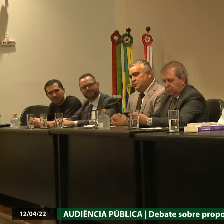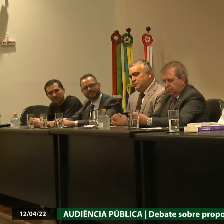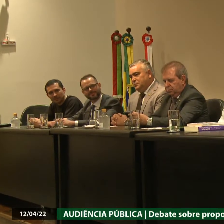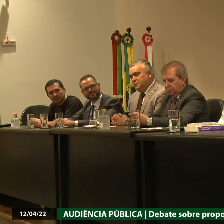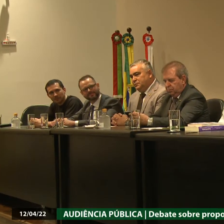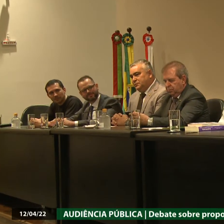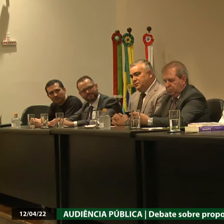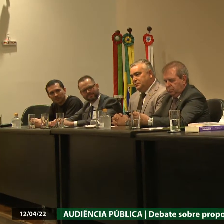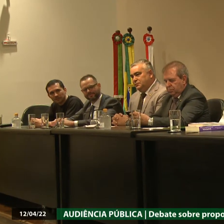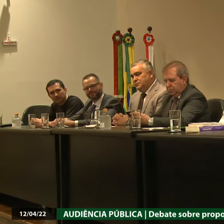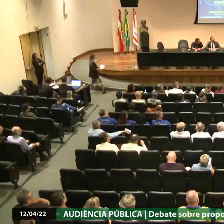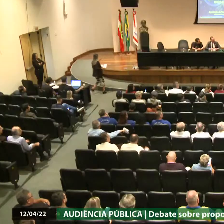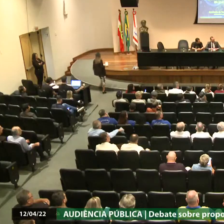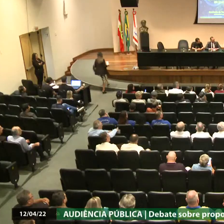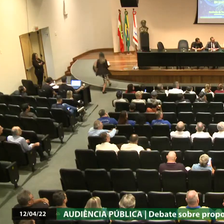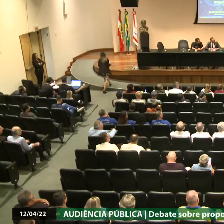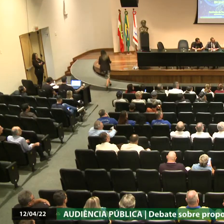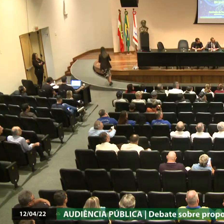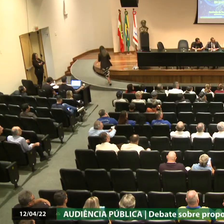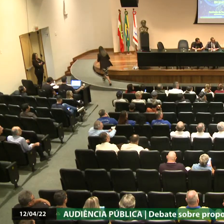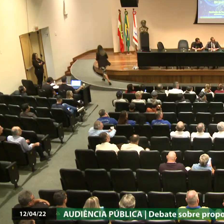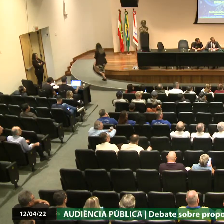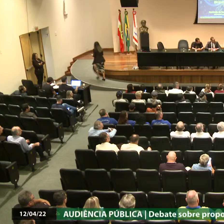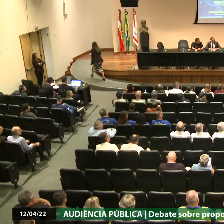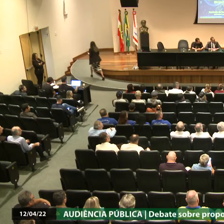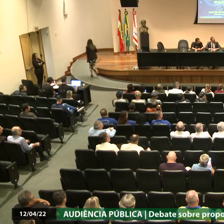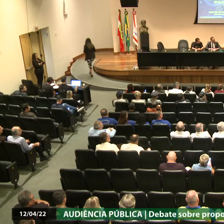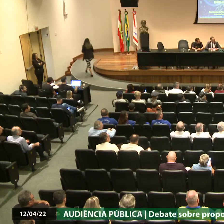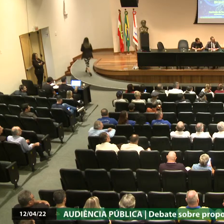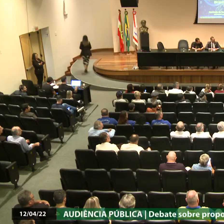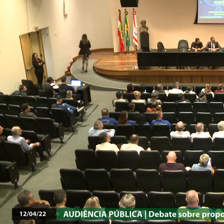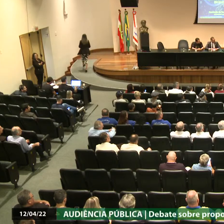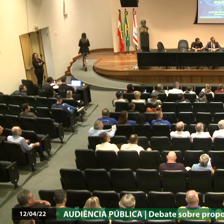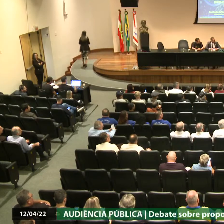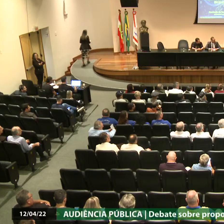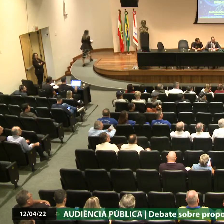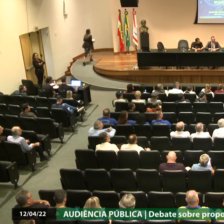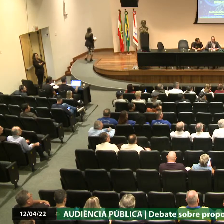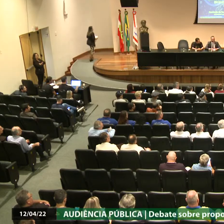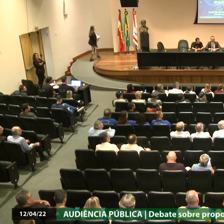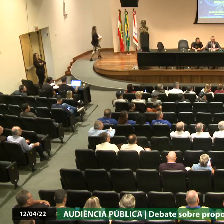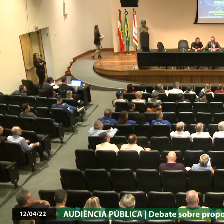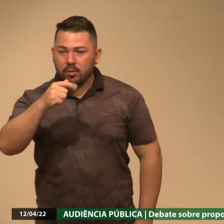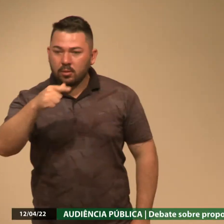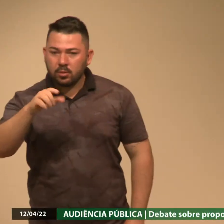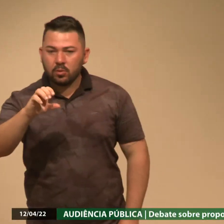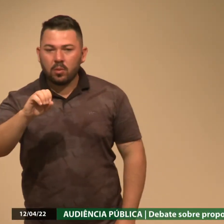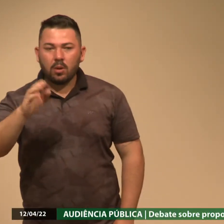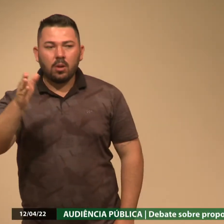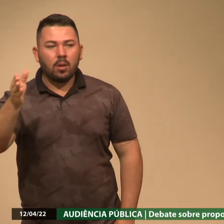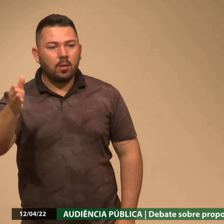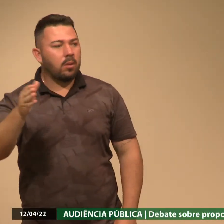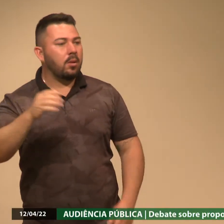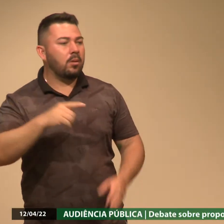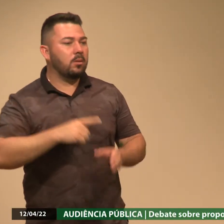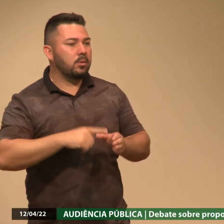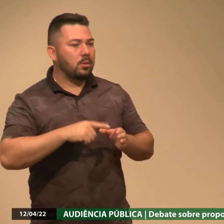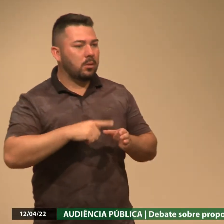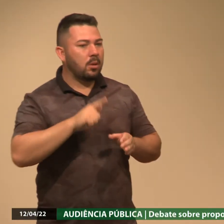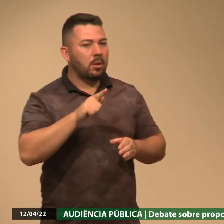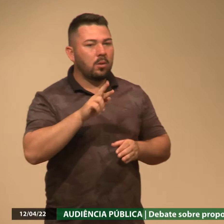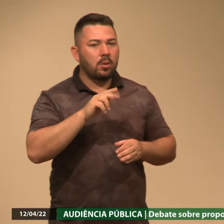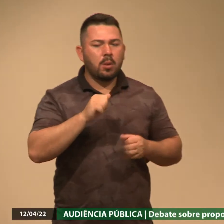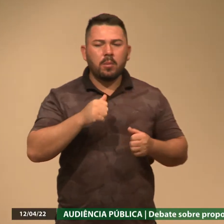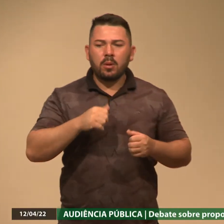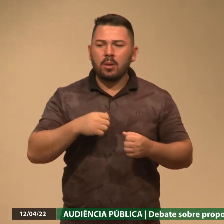vocês eu fico muito feliz em ver cada um de vocês aqui o João que eu conheci lá em Guaramirim e eu fico emocionado